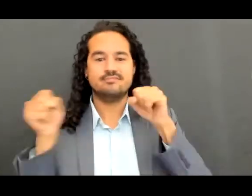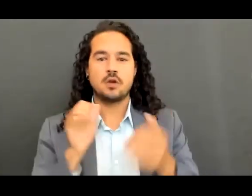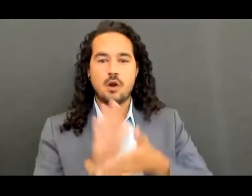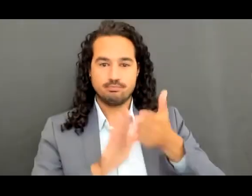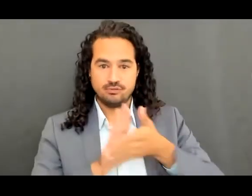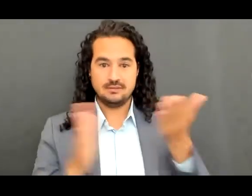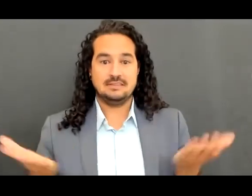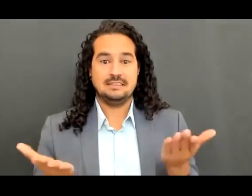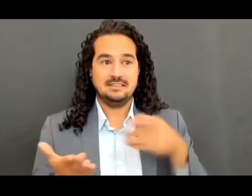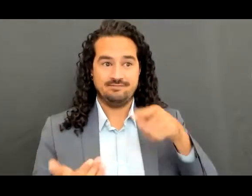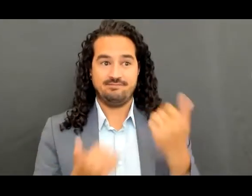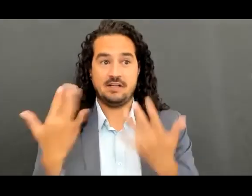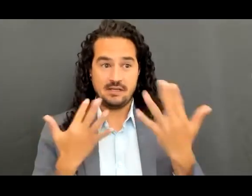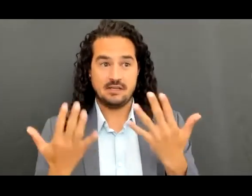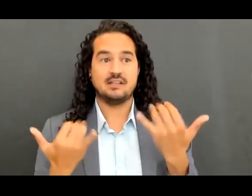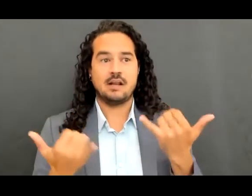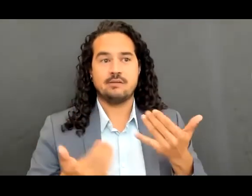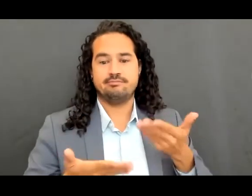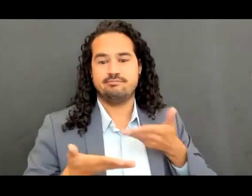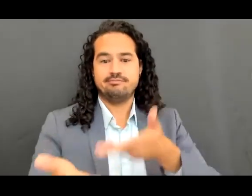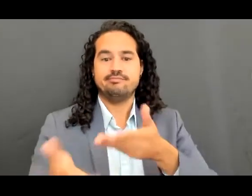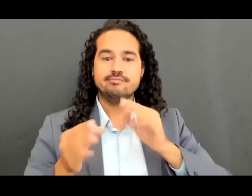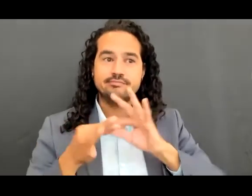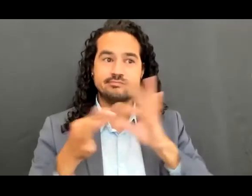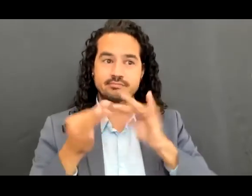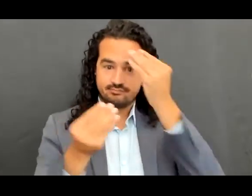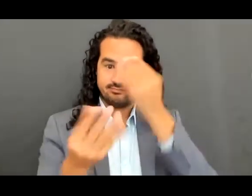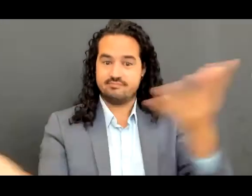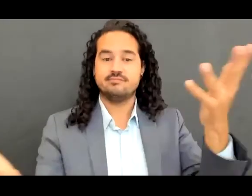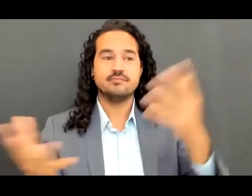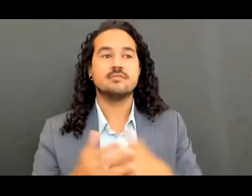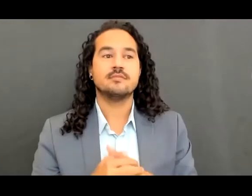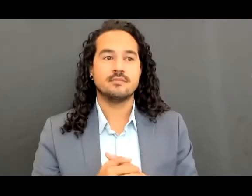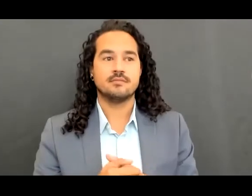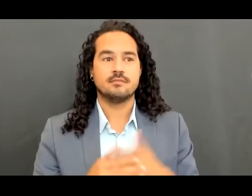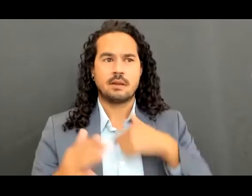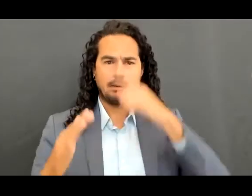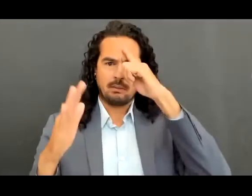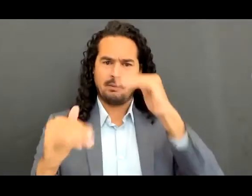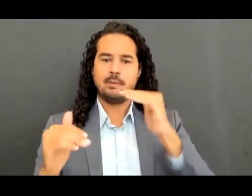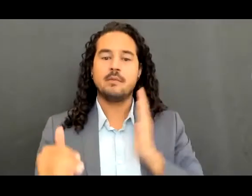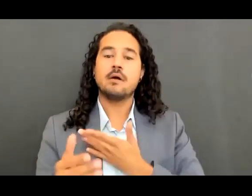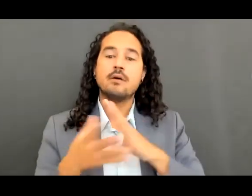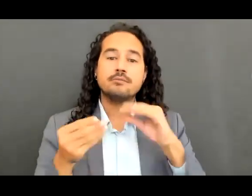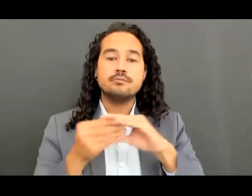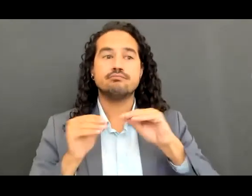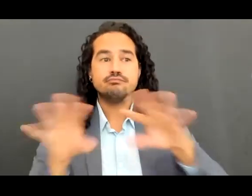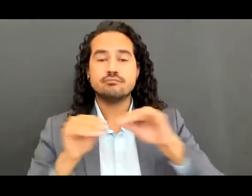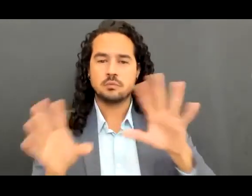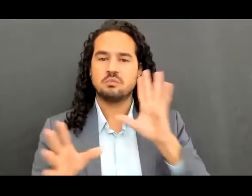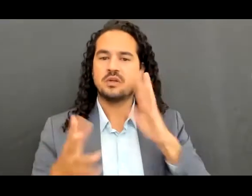técnica para darles el mensaje esta mañana. Espero que todo salga bien y darle las gracias